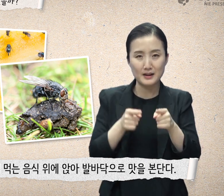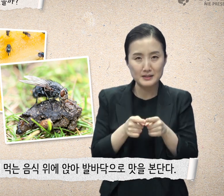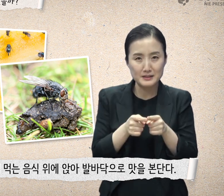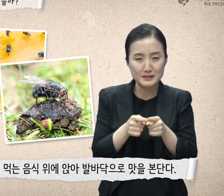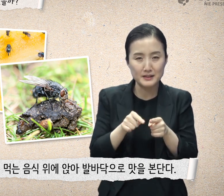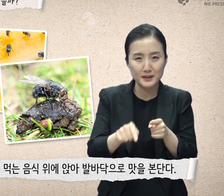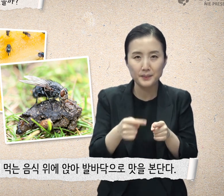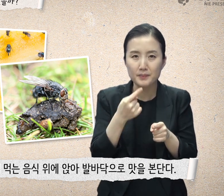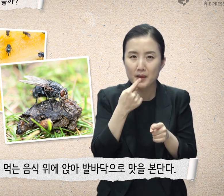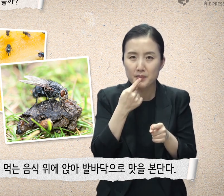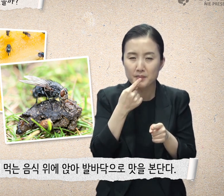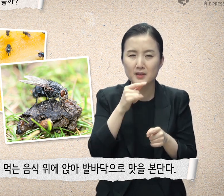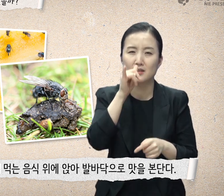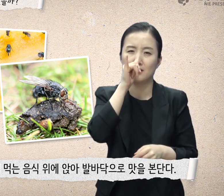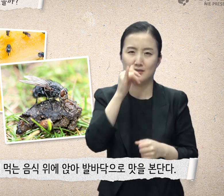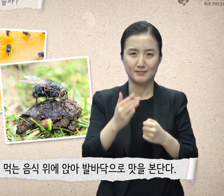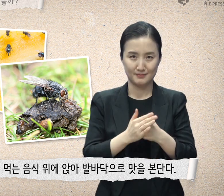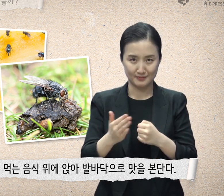맛을 본단다.